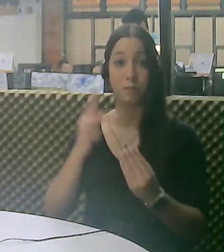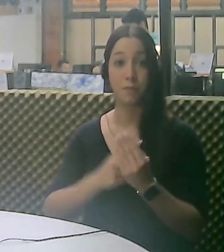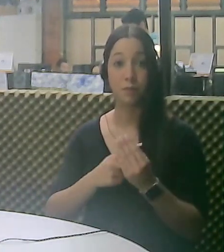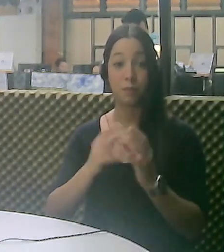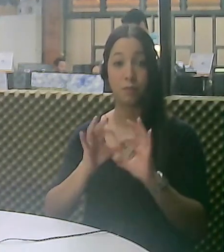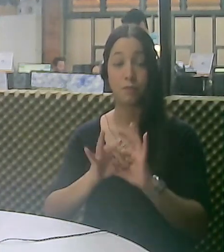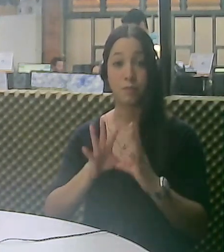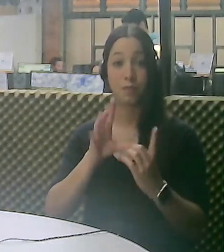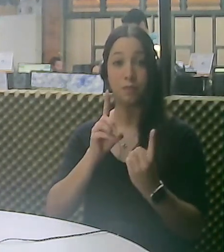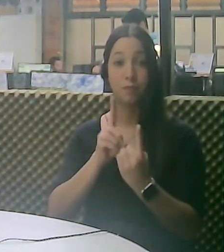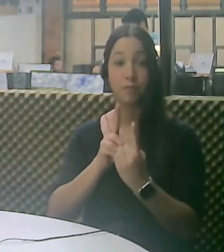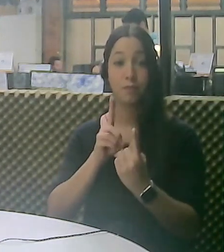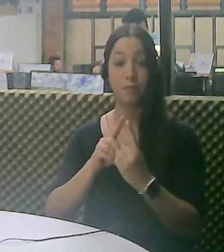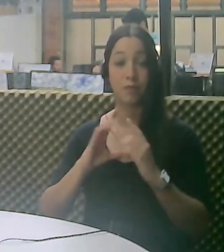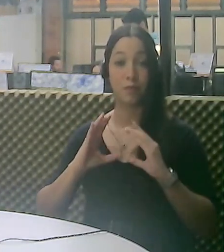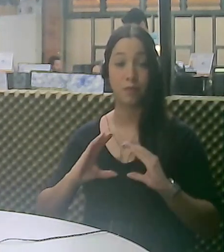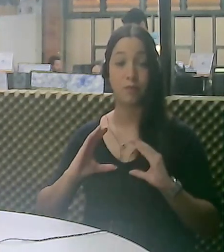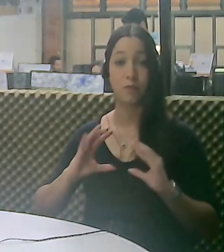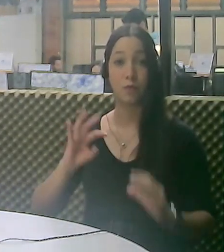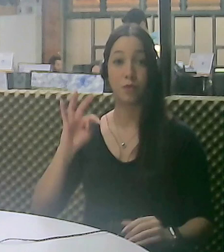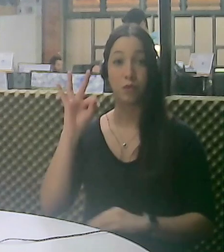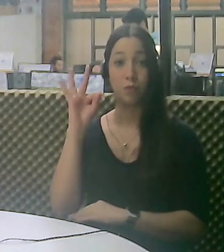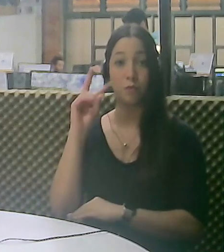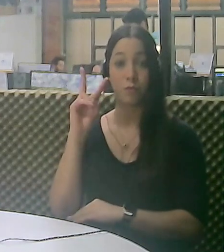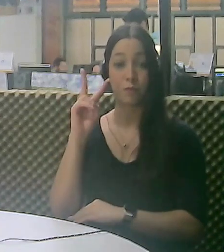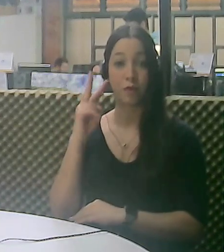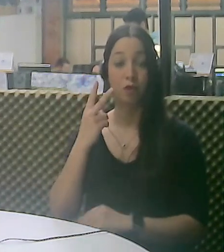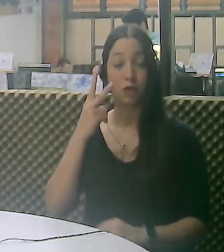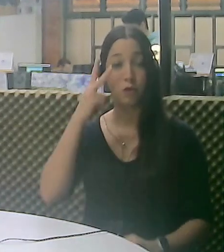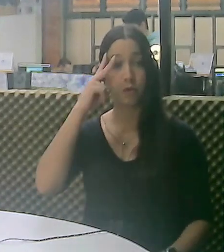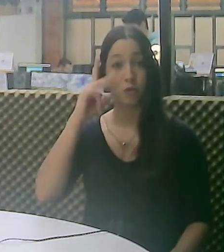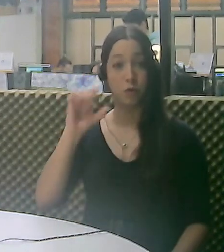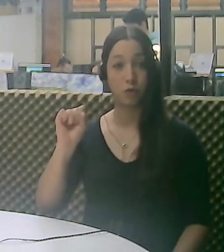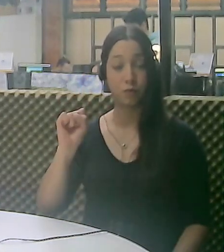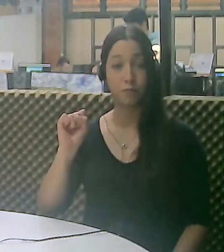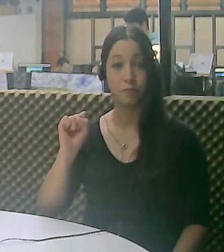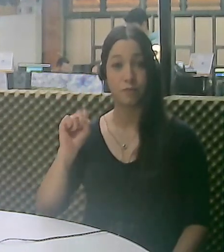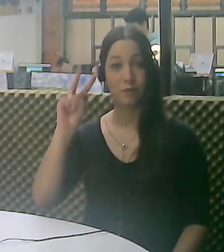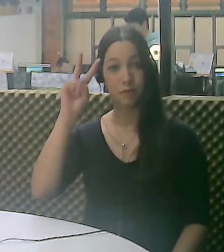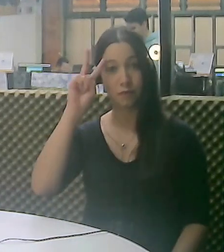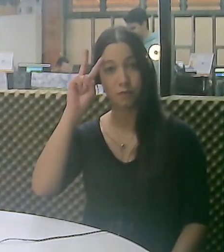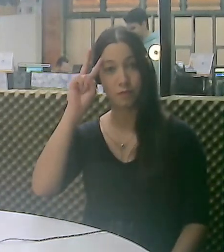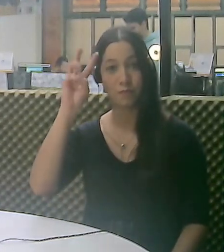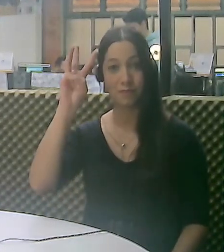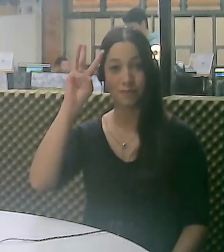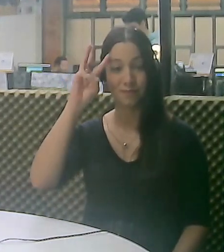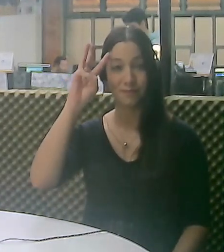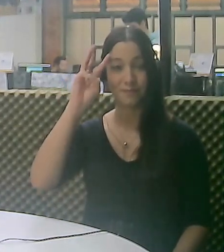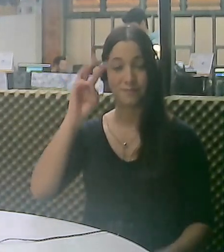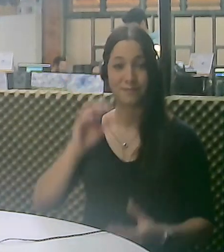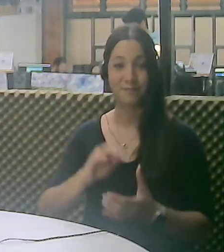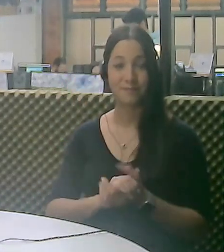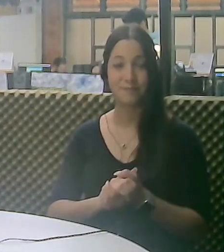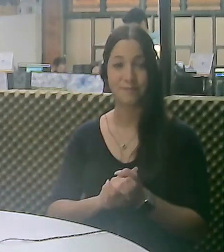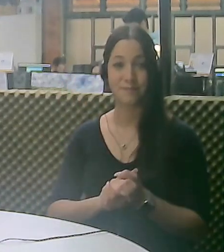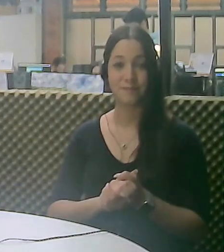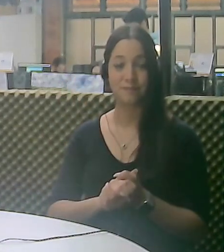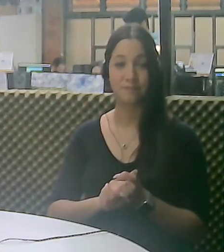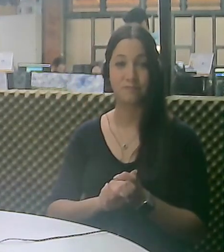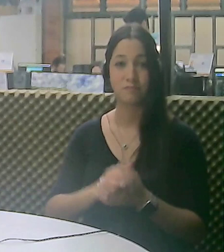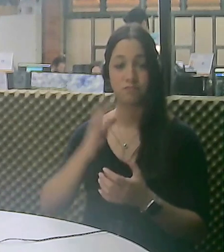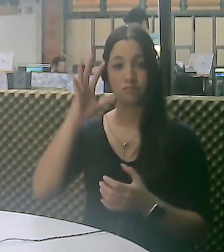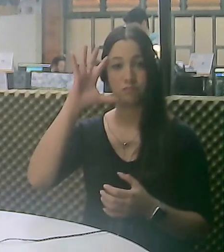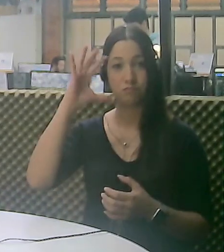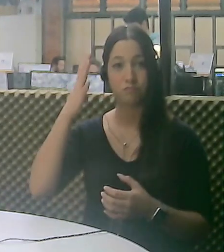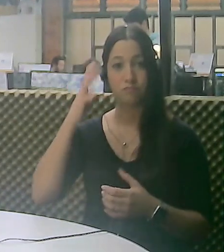atender aos consumidores na Praça Tubal Vilela em 2 dias da semana, às segundas e terças-feiras. A decisão de aumentar